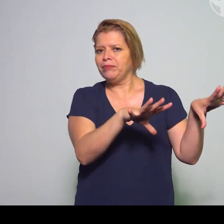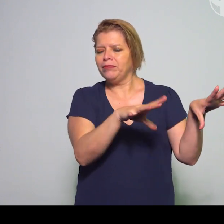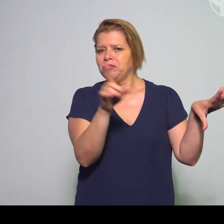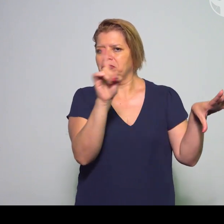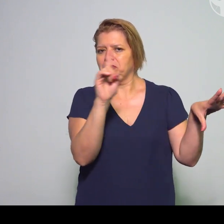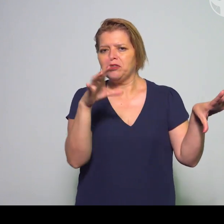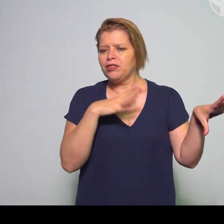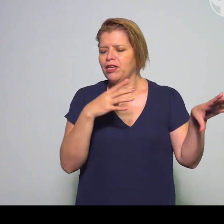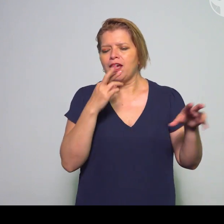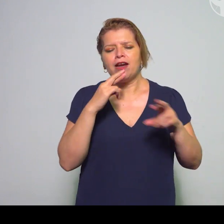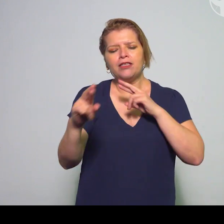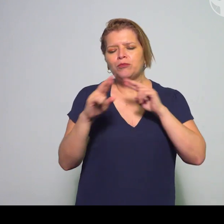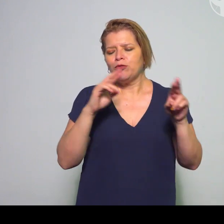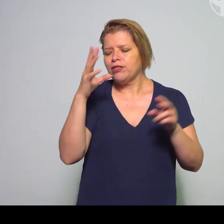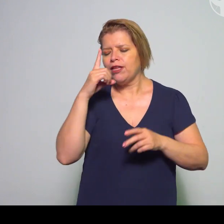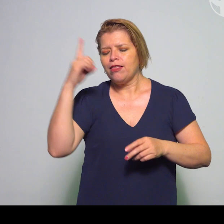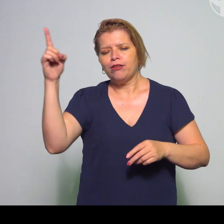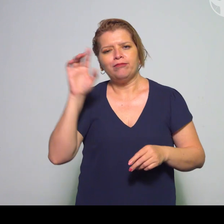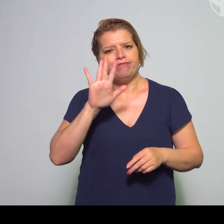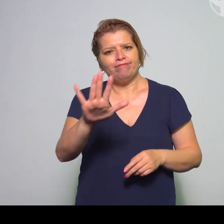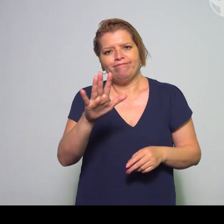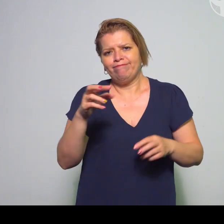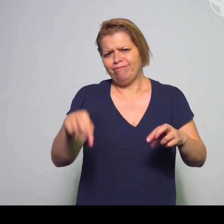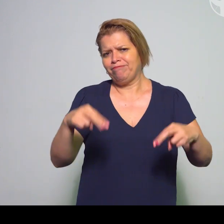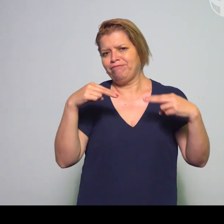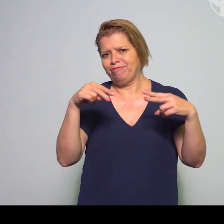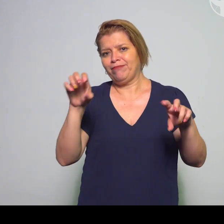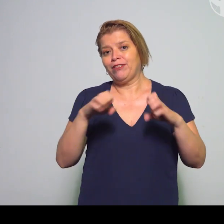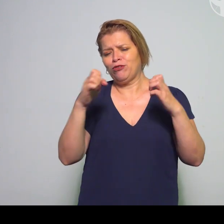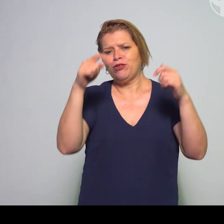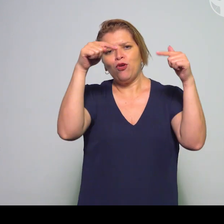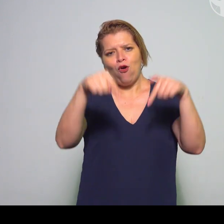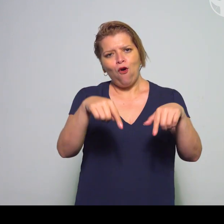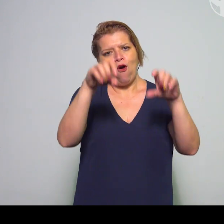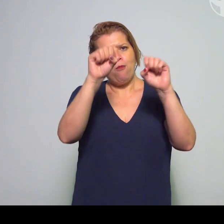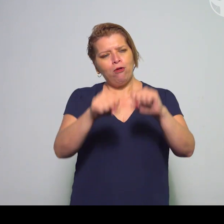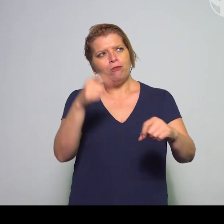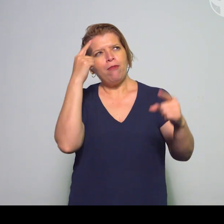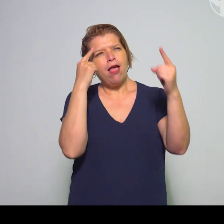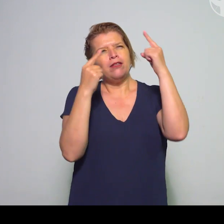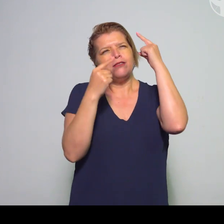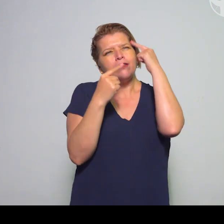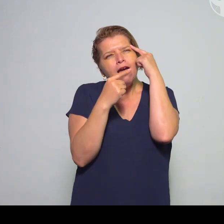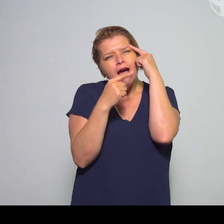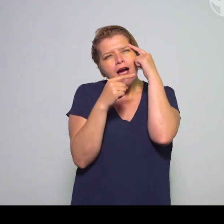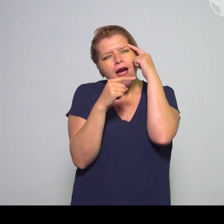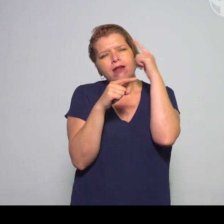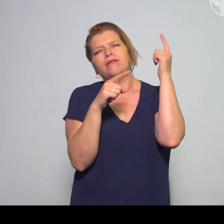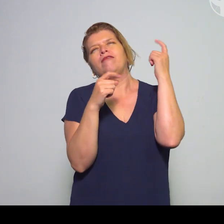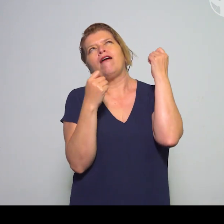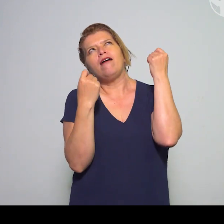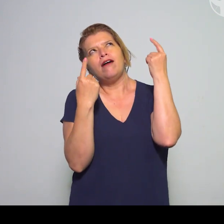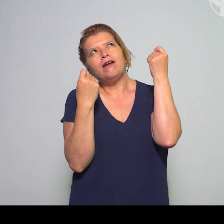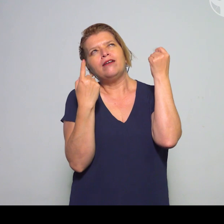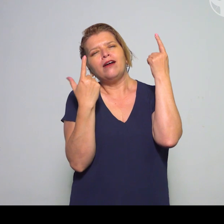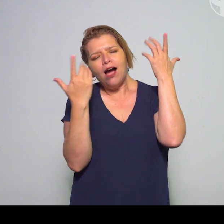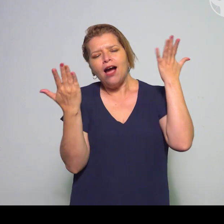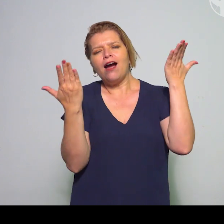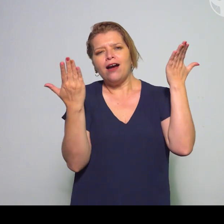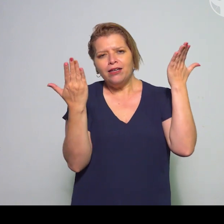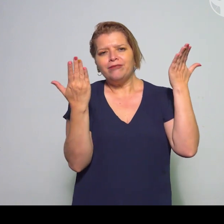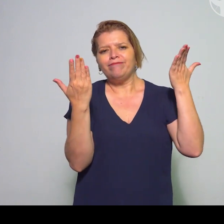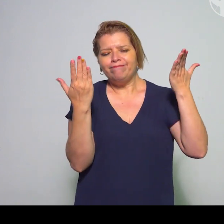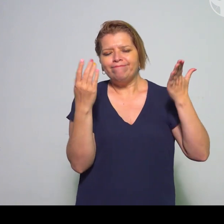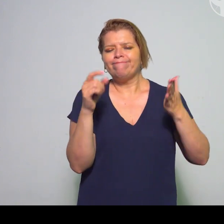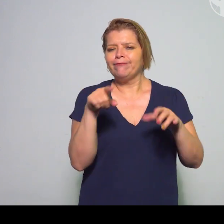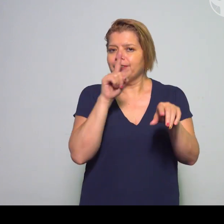esa respuesta de Dios para su vida. Sí, hoy queremos entonces que tú puedas pensar no solamente en el caso de